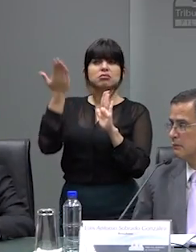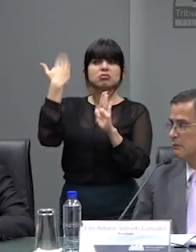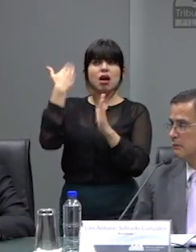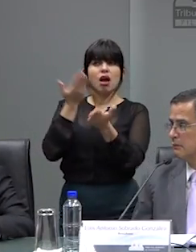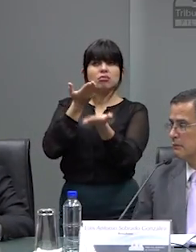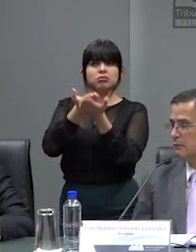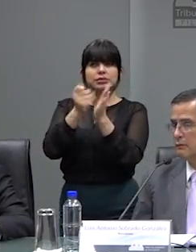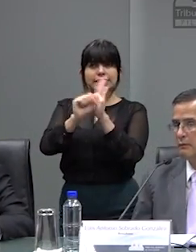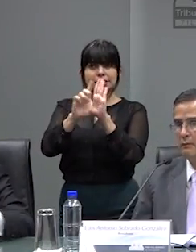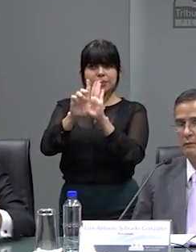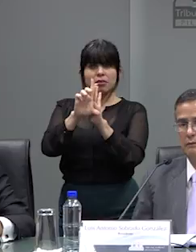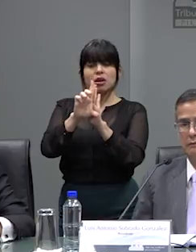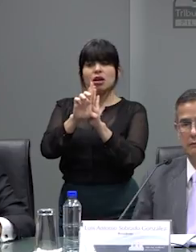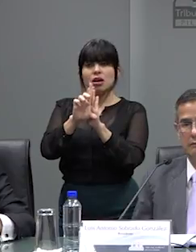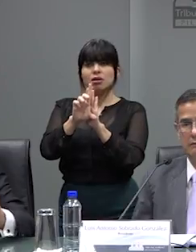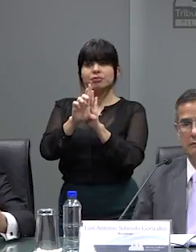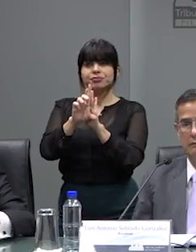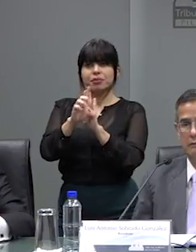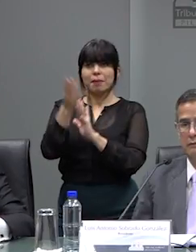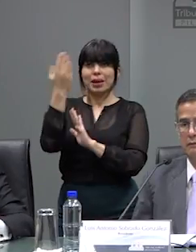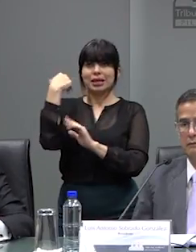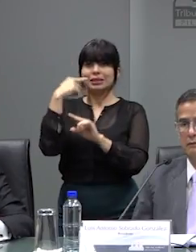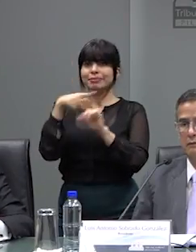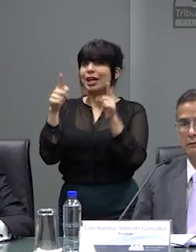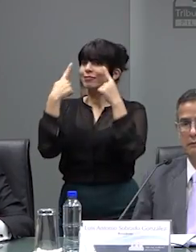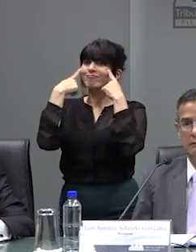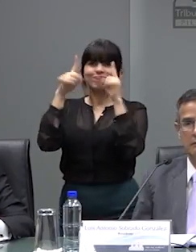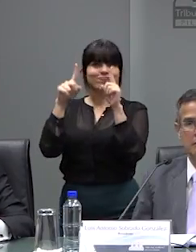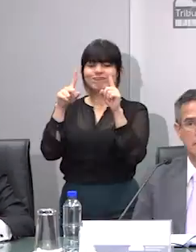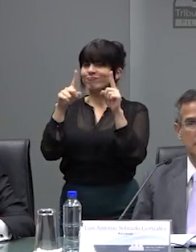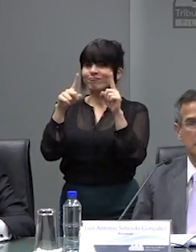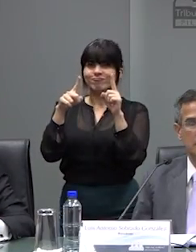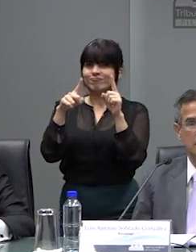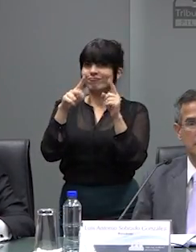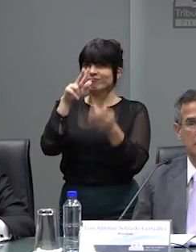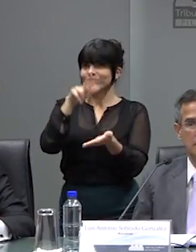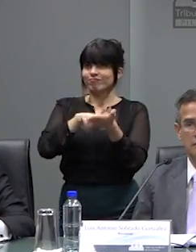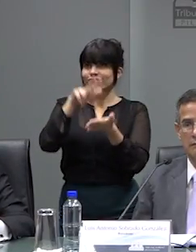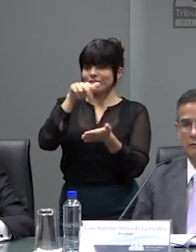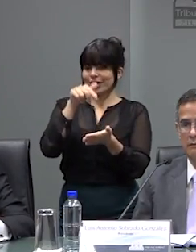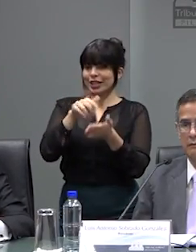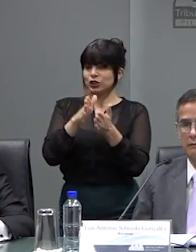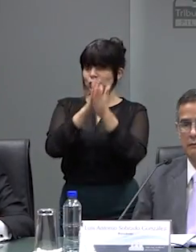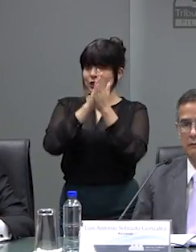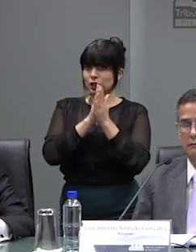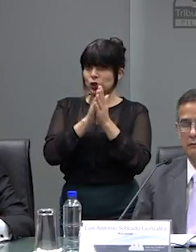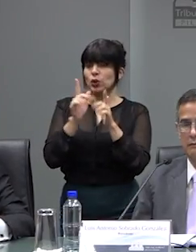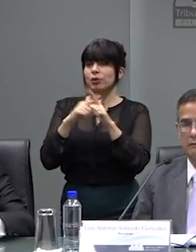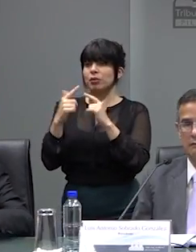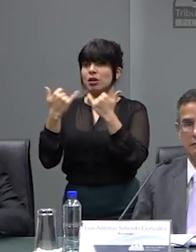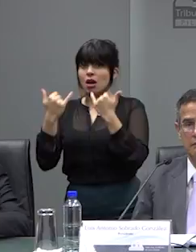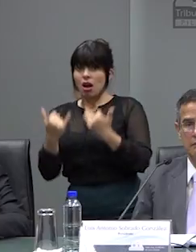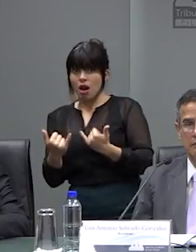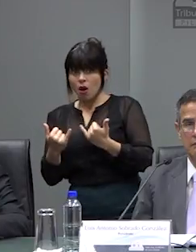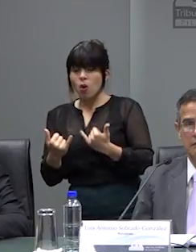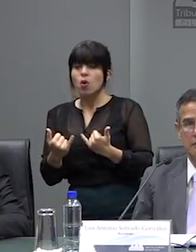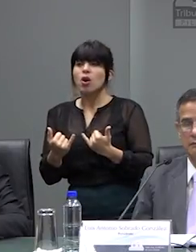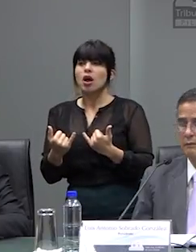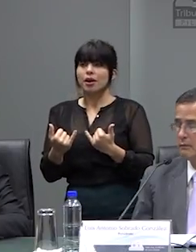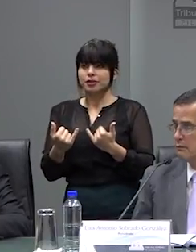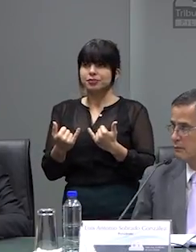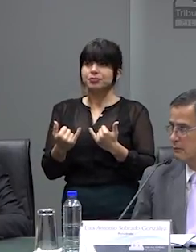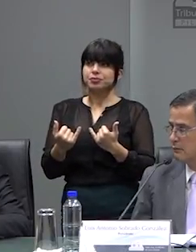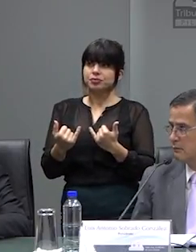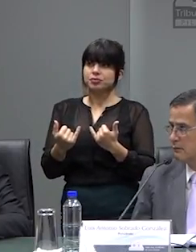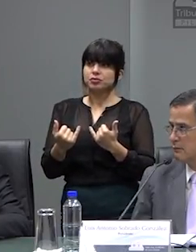la Asamblea Legislativa anterior, pero no se pudo tramitar esta solicitud y ahora